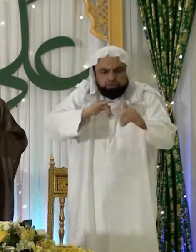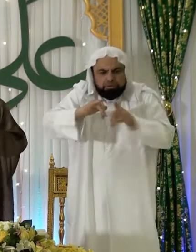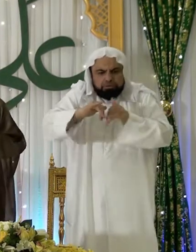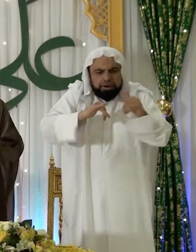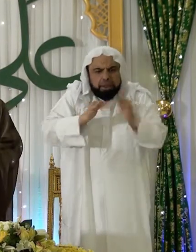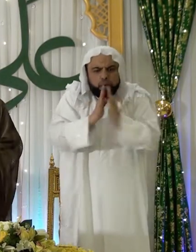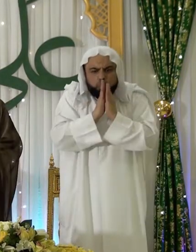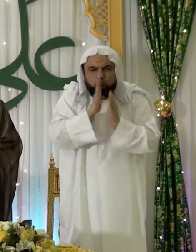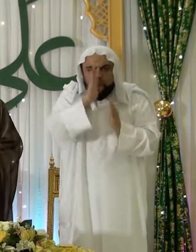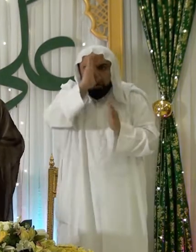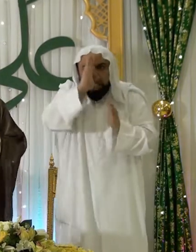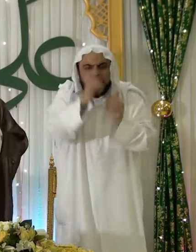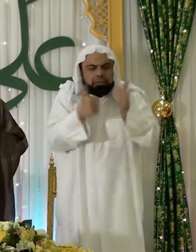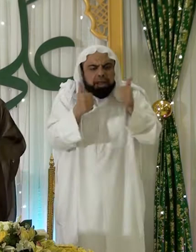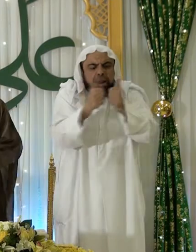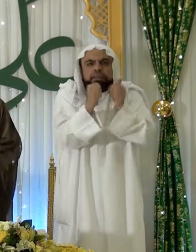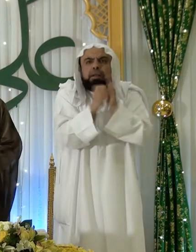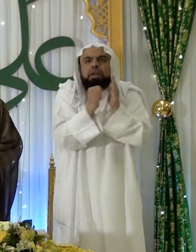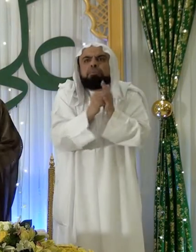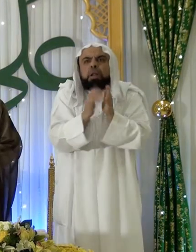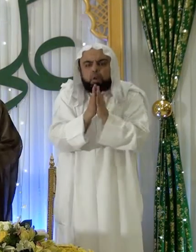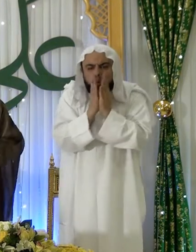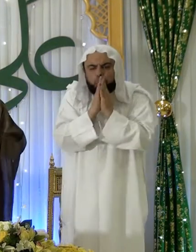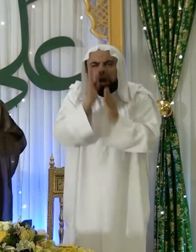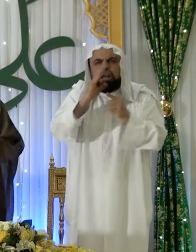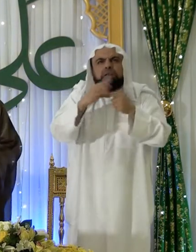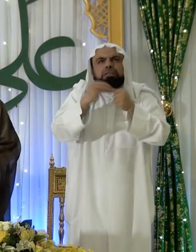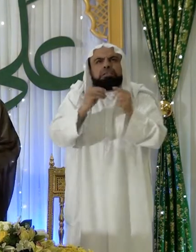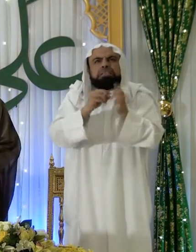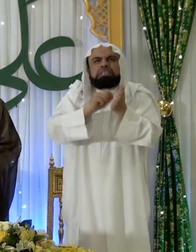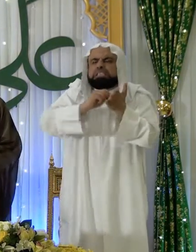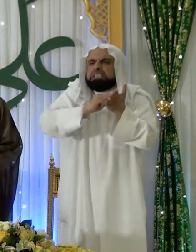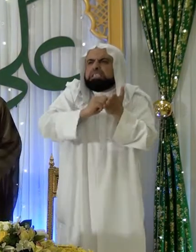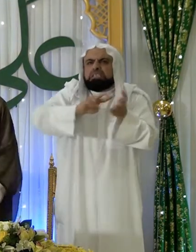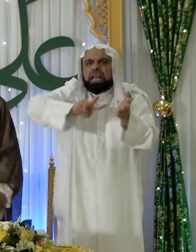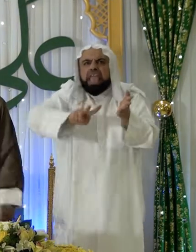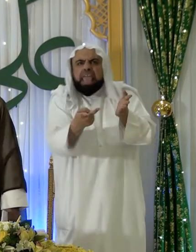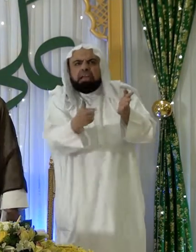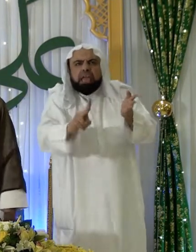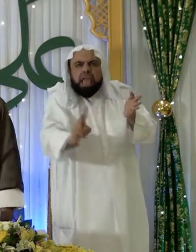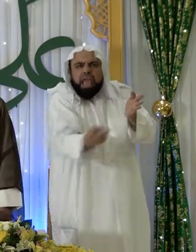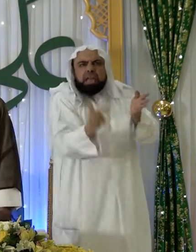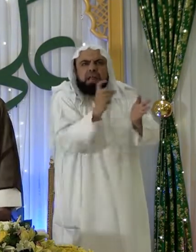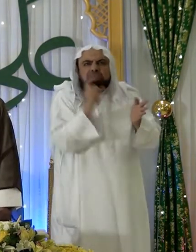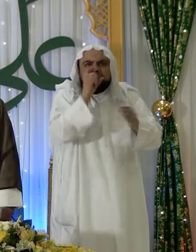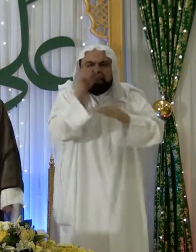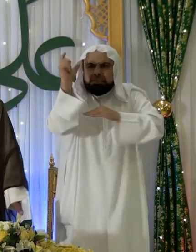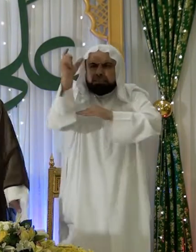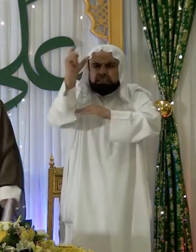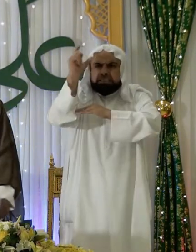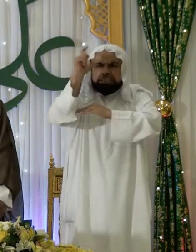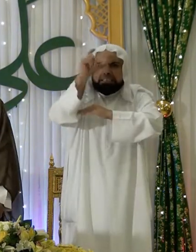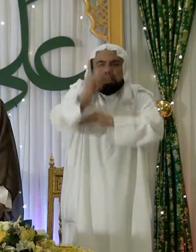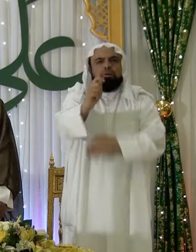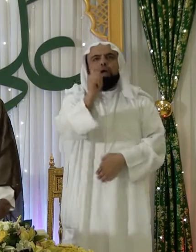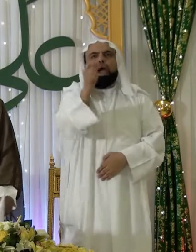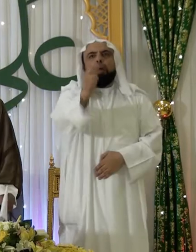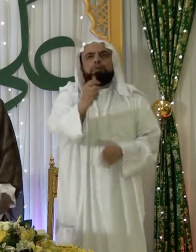من التحريف والتبديل والتغيير. فالإمام